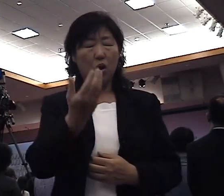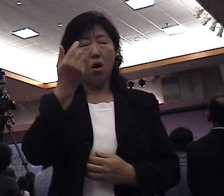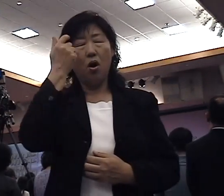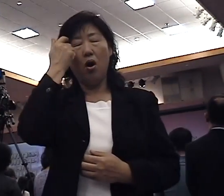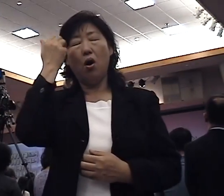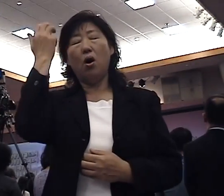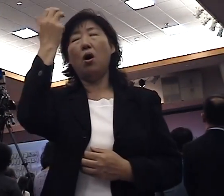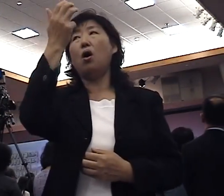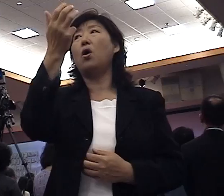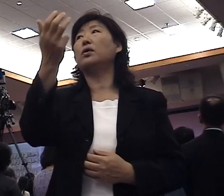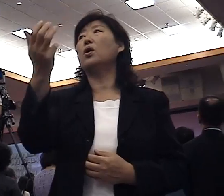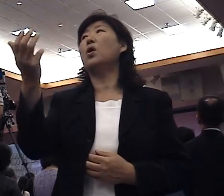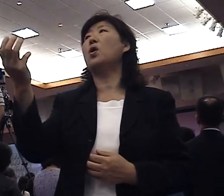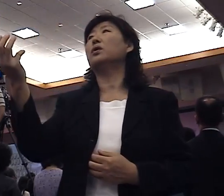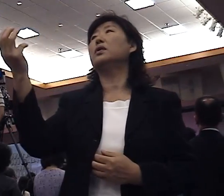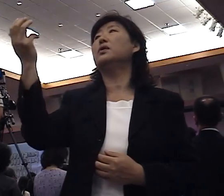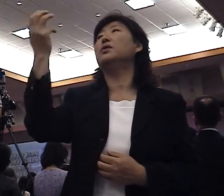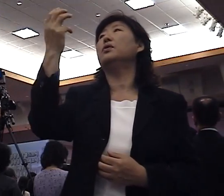살아계신